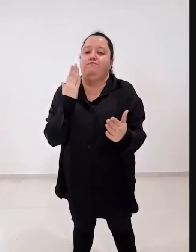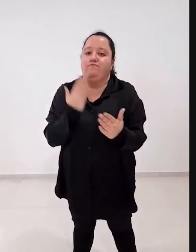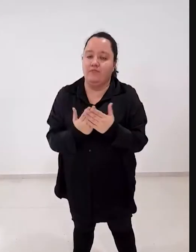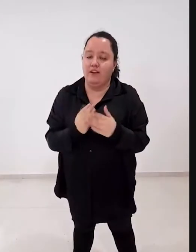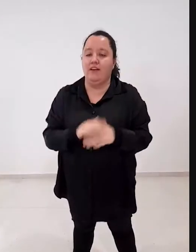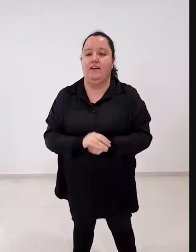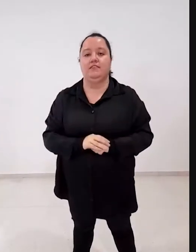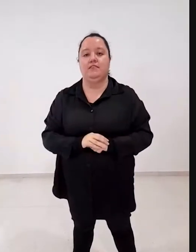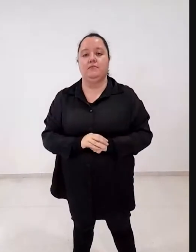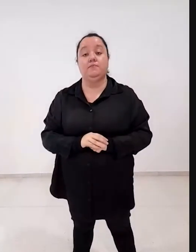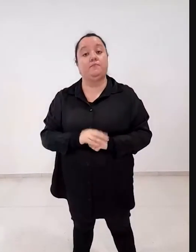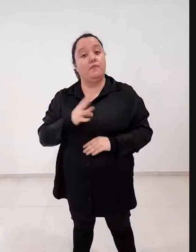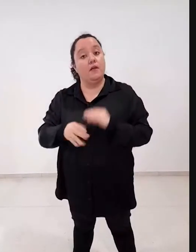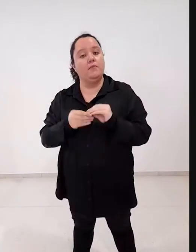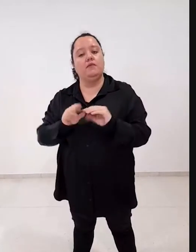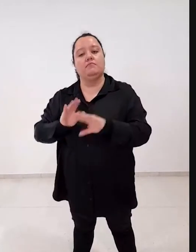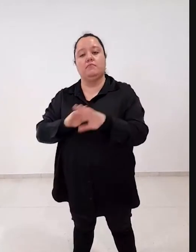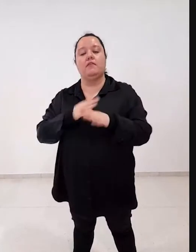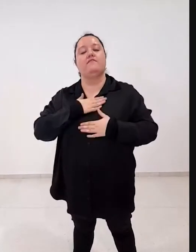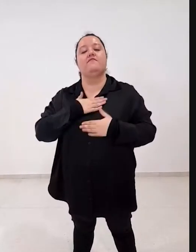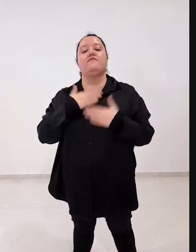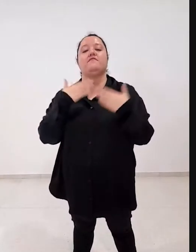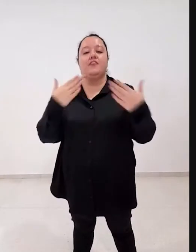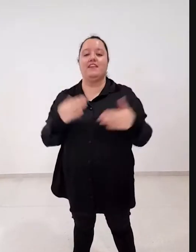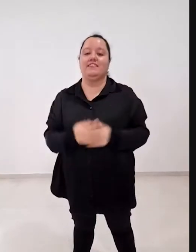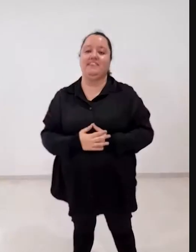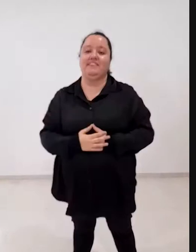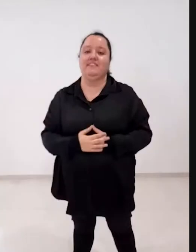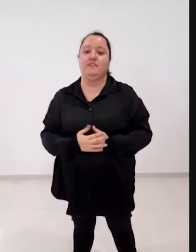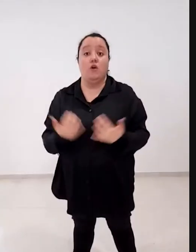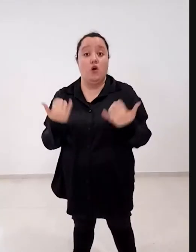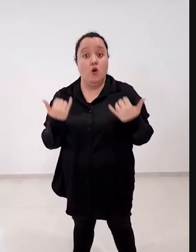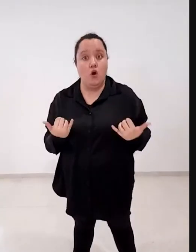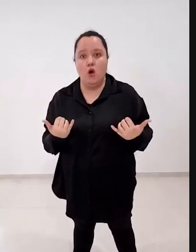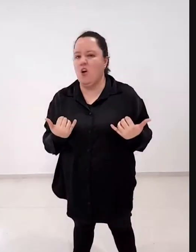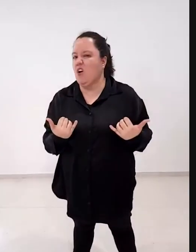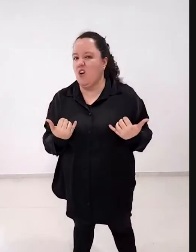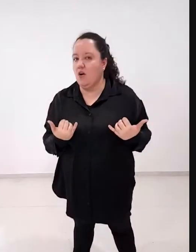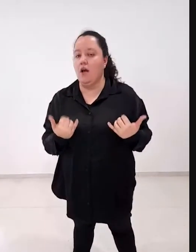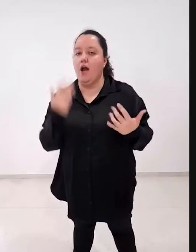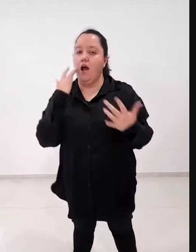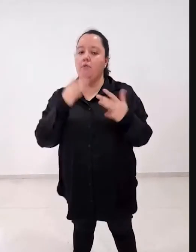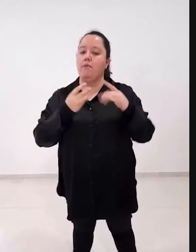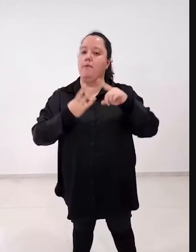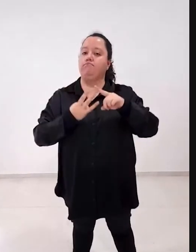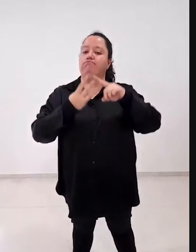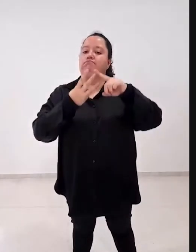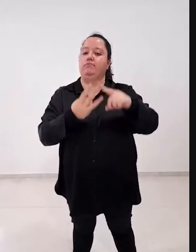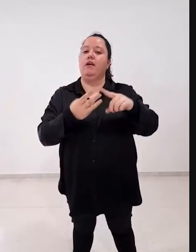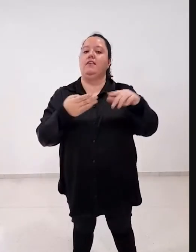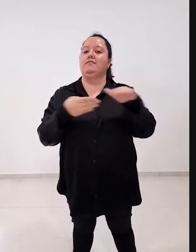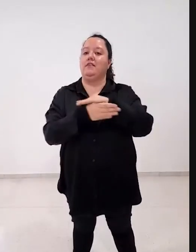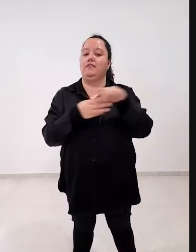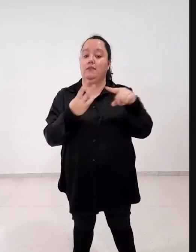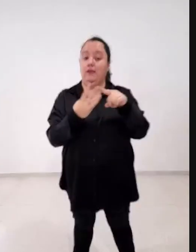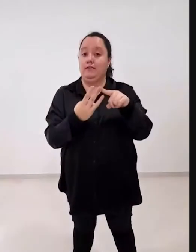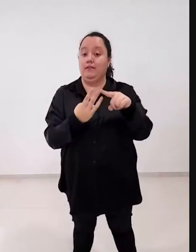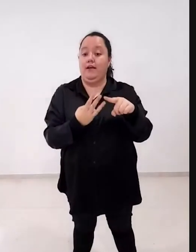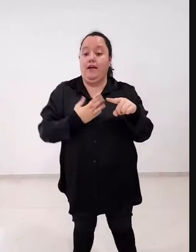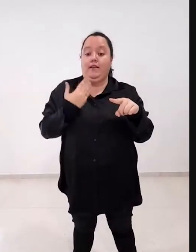y también decirles felicitaciones porque hoy tienen acceso a unas licencias espías